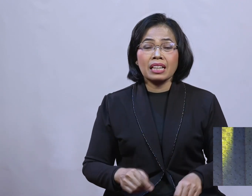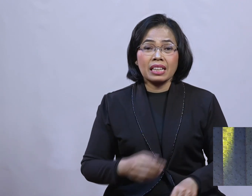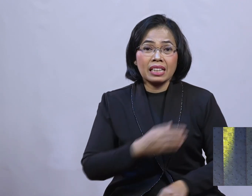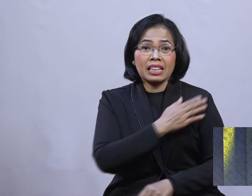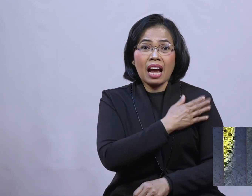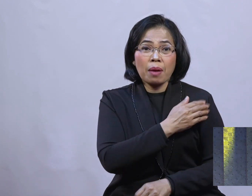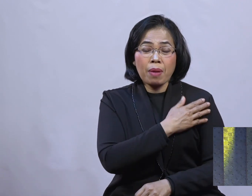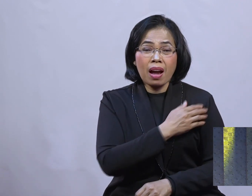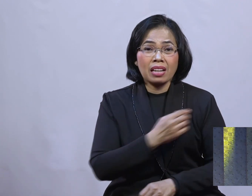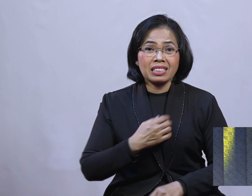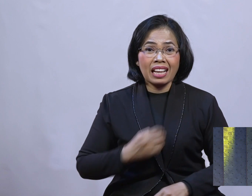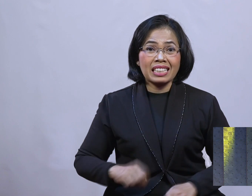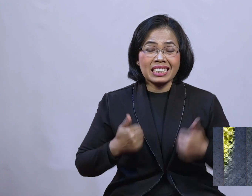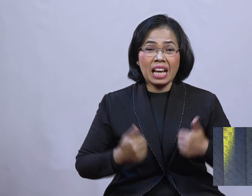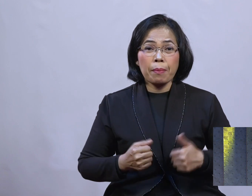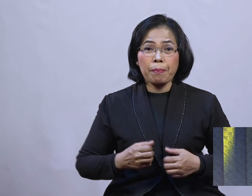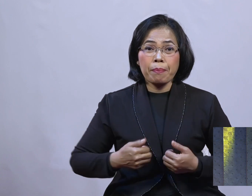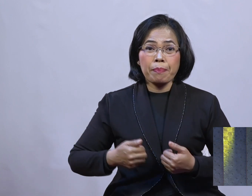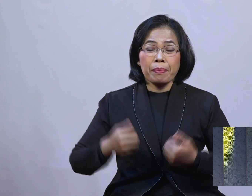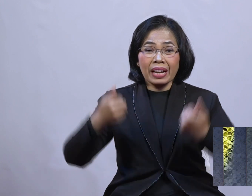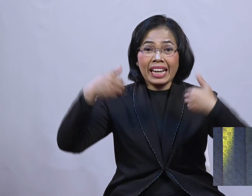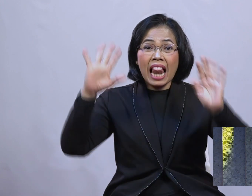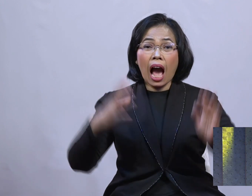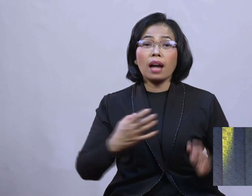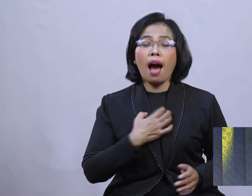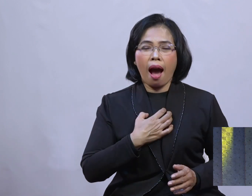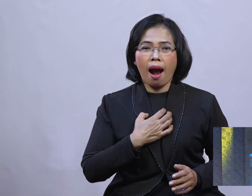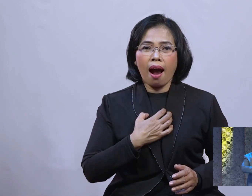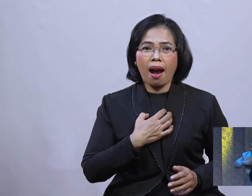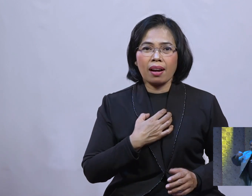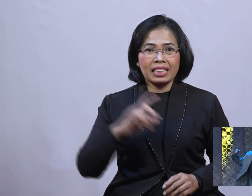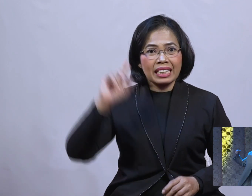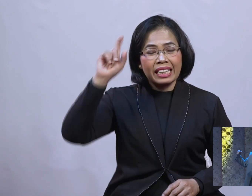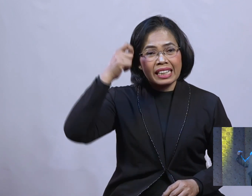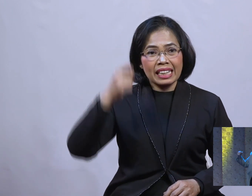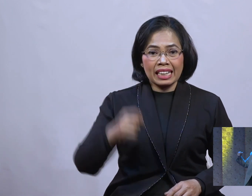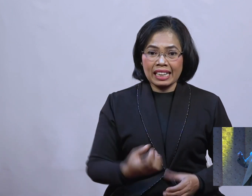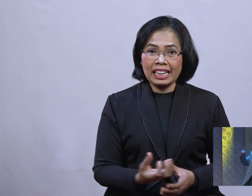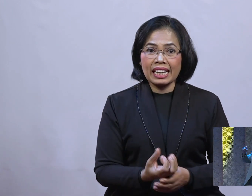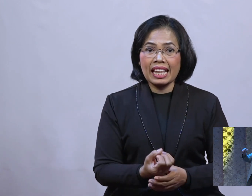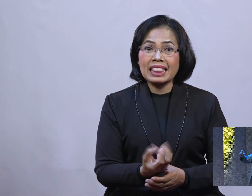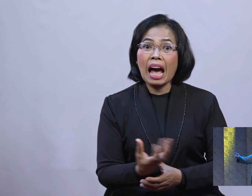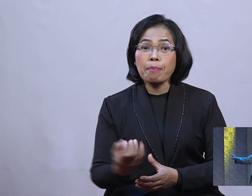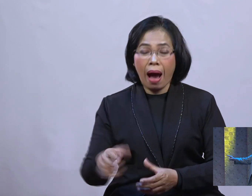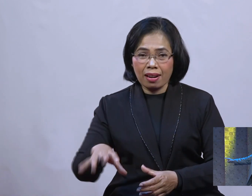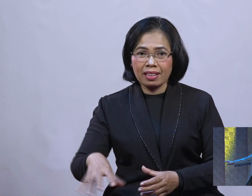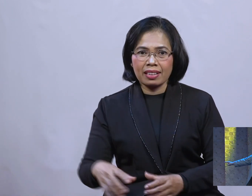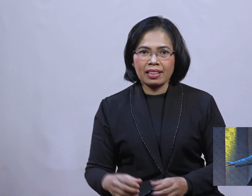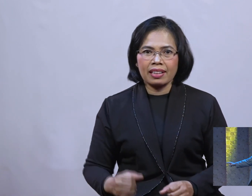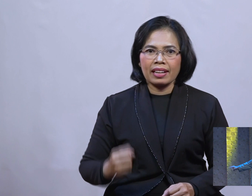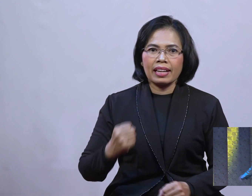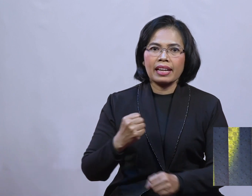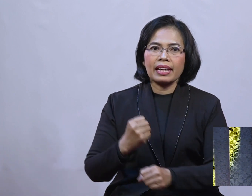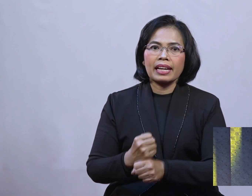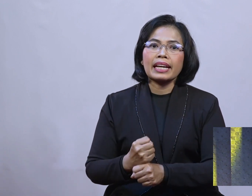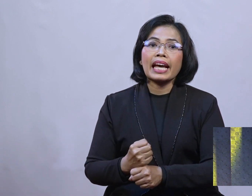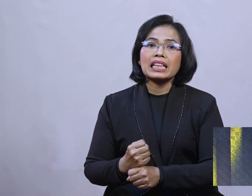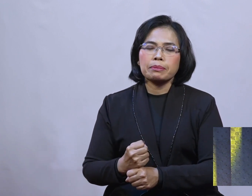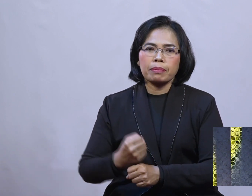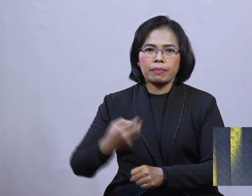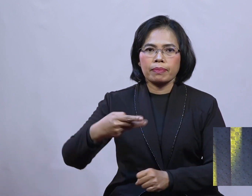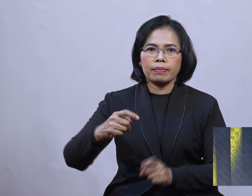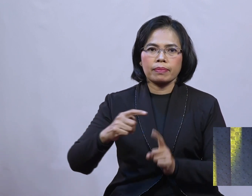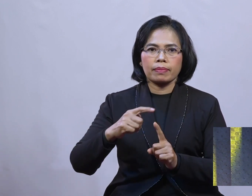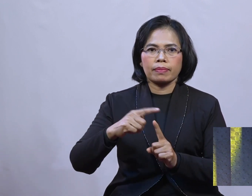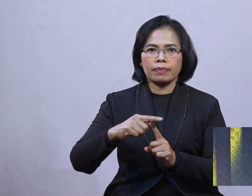Kehilangan Hai Ingatkan sudah di taman Getsemani waktu fetus cabut pedang Hai Yesus bilang